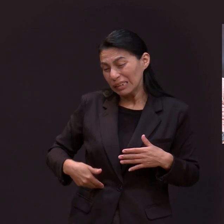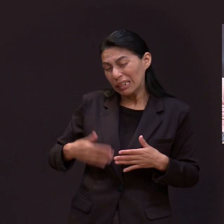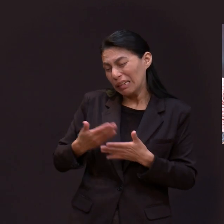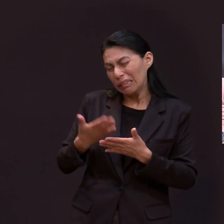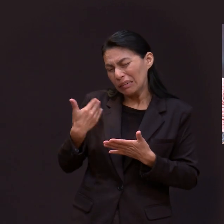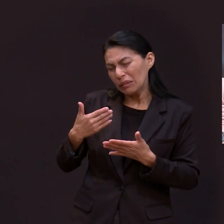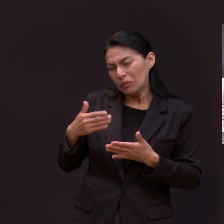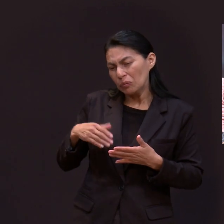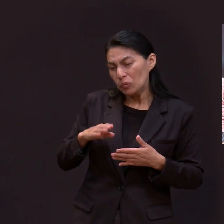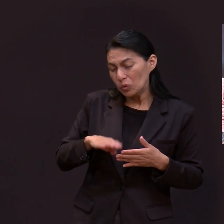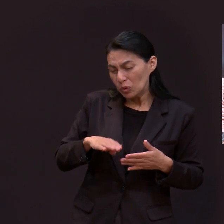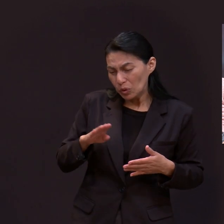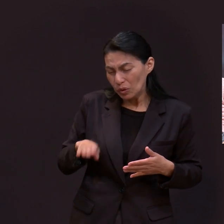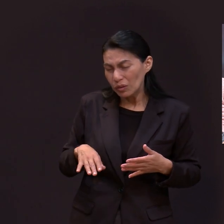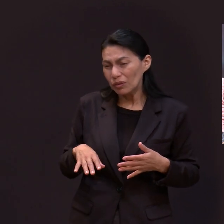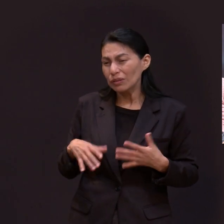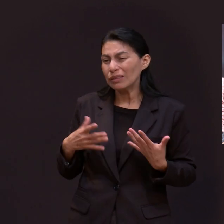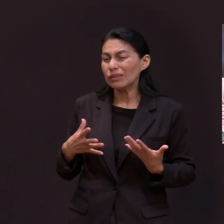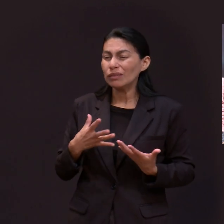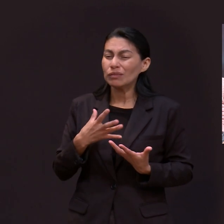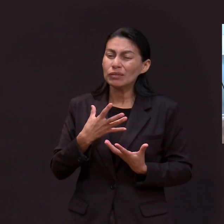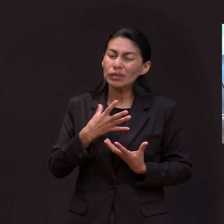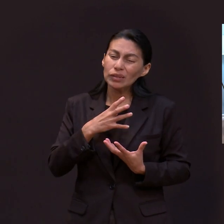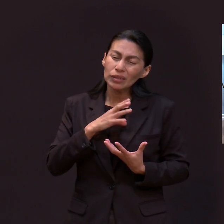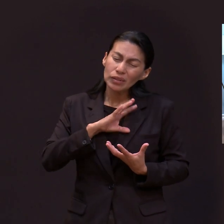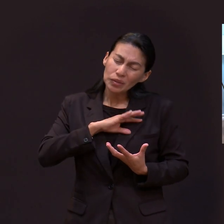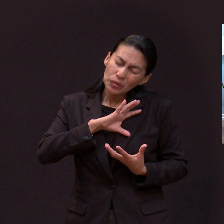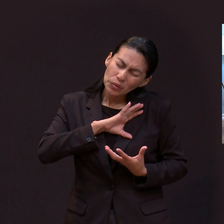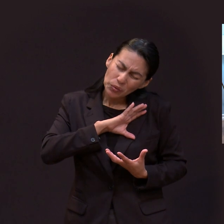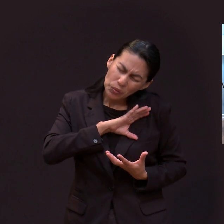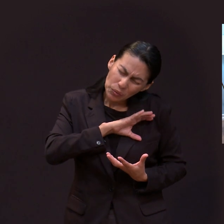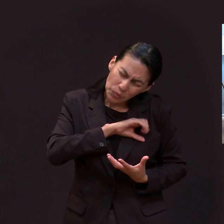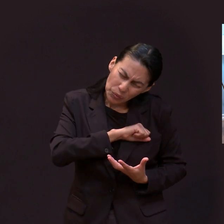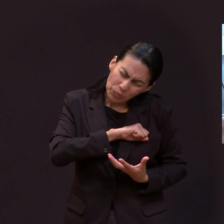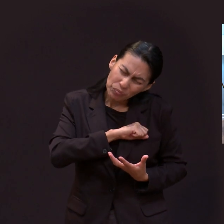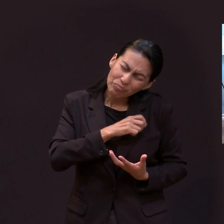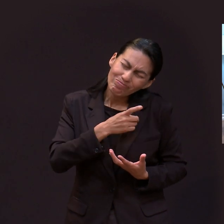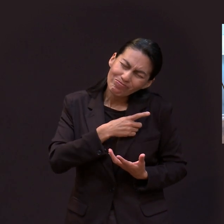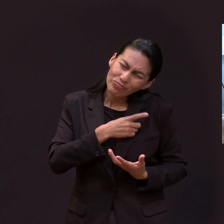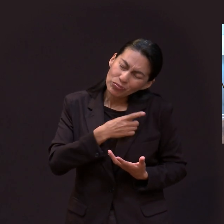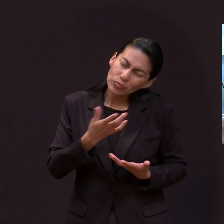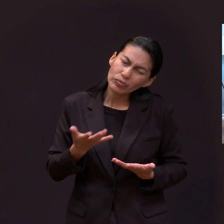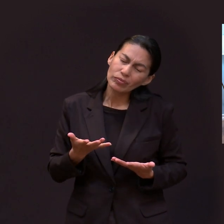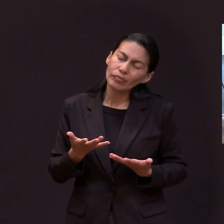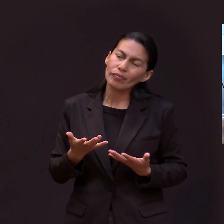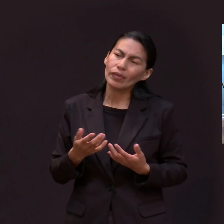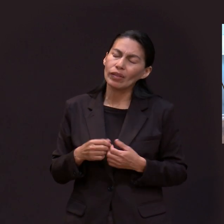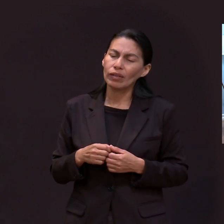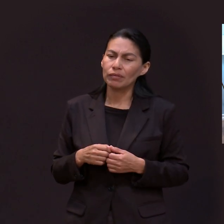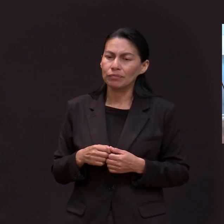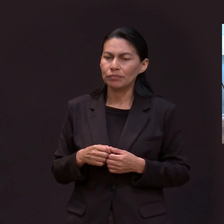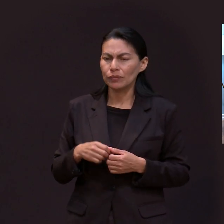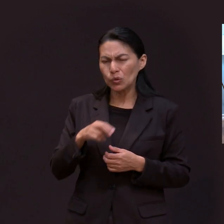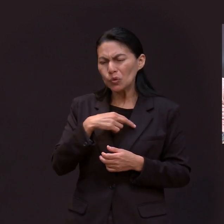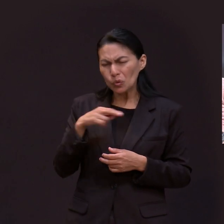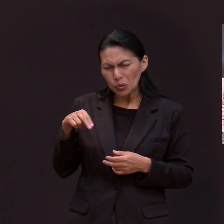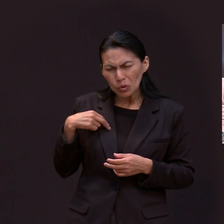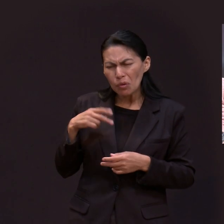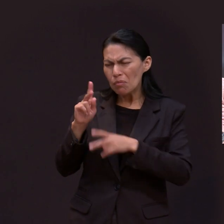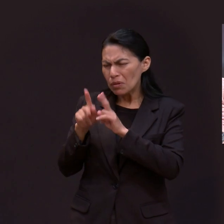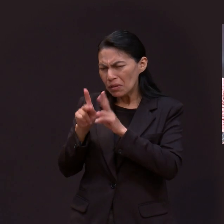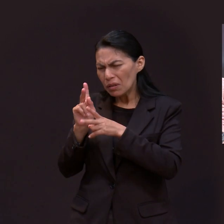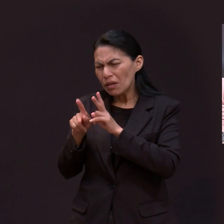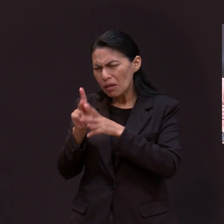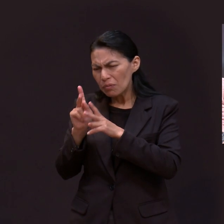accidente y hacía ya varios años y ella sentía esa necesidad y ya me dijo algo muy hermoso dice